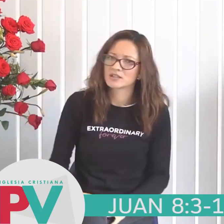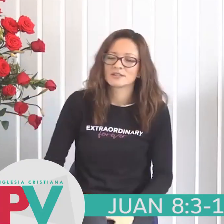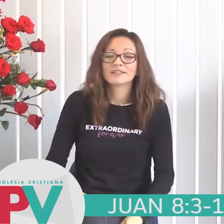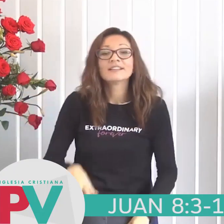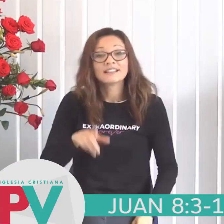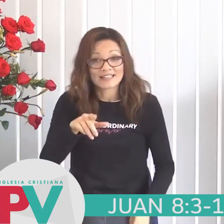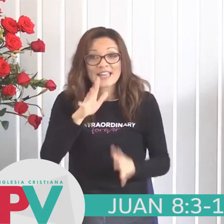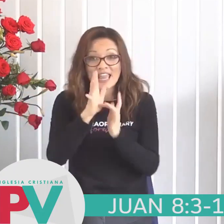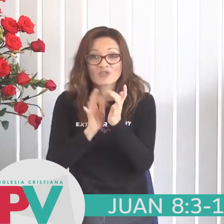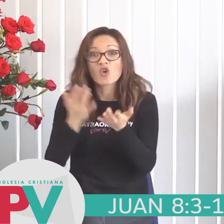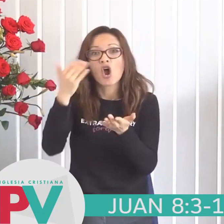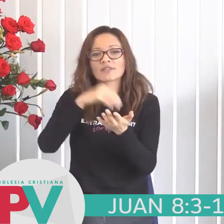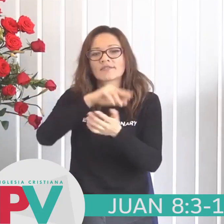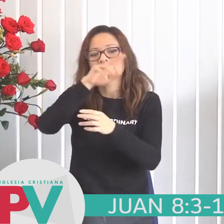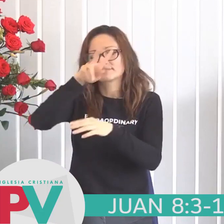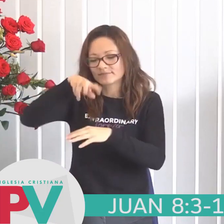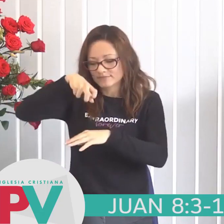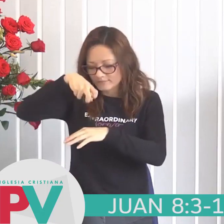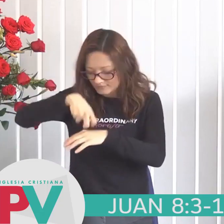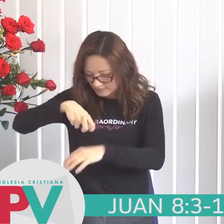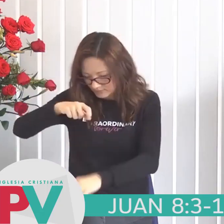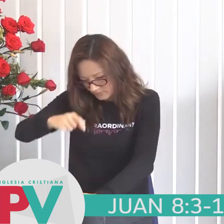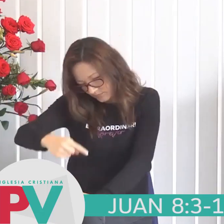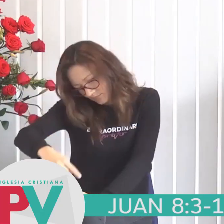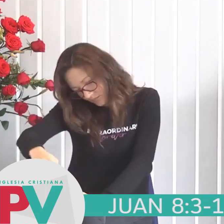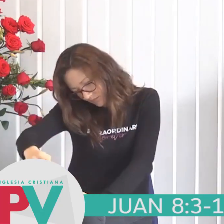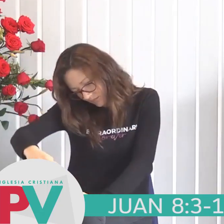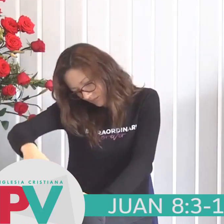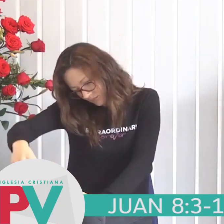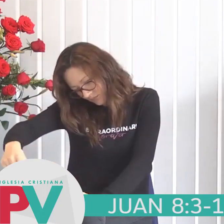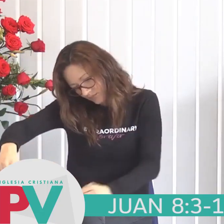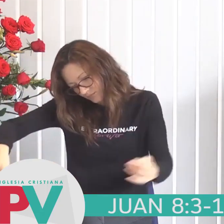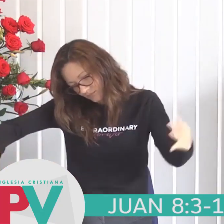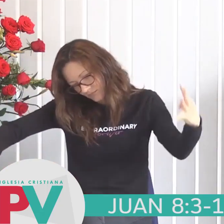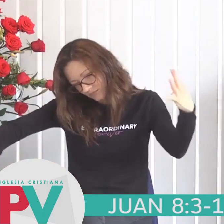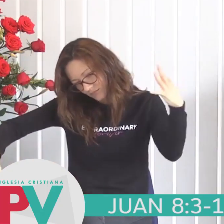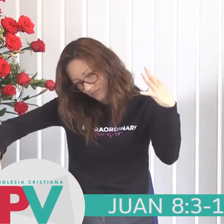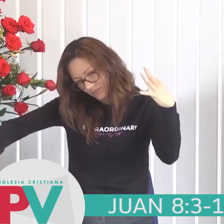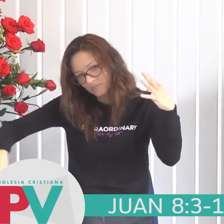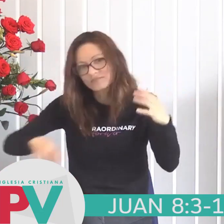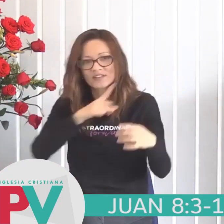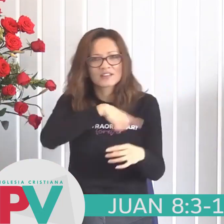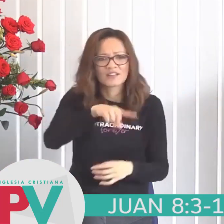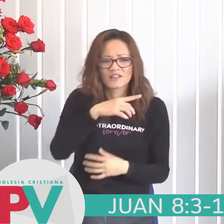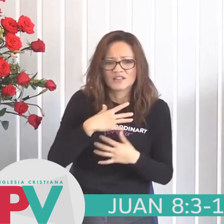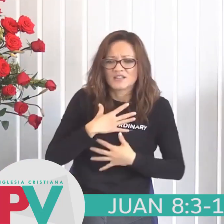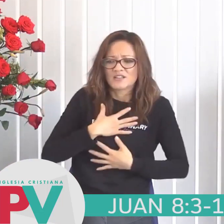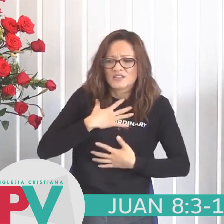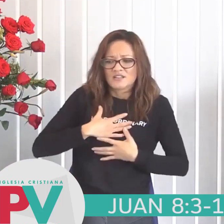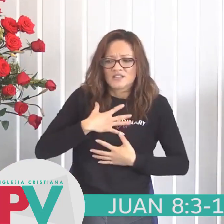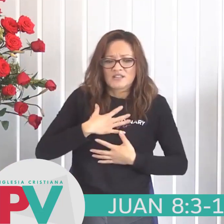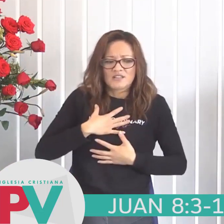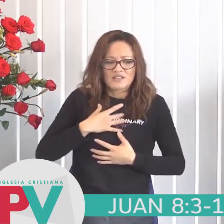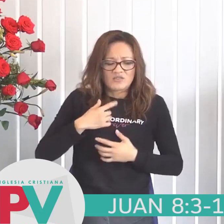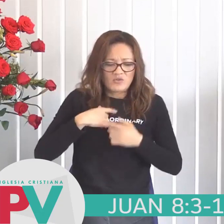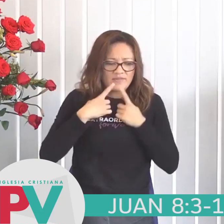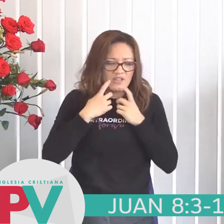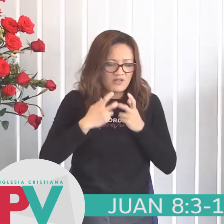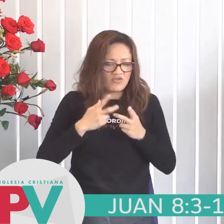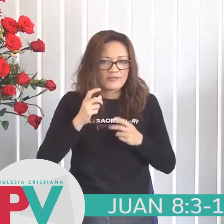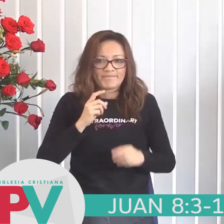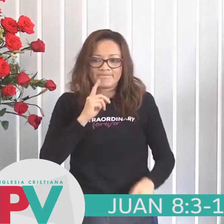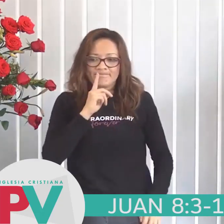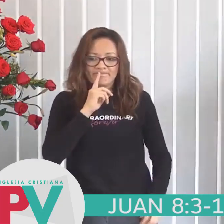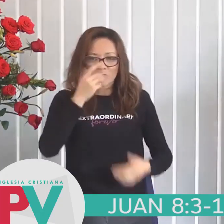suelo, siguió escribiéndole en tierra. Pero ellos, al oír esto, acusados por su conciencia, salían uno a